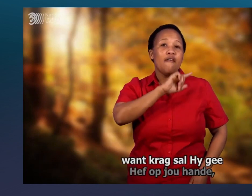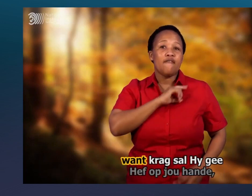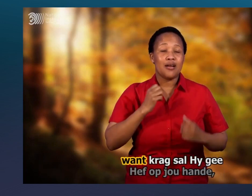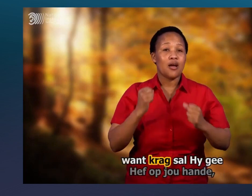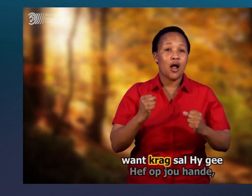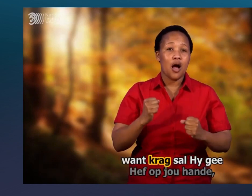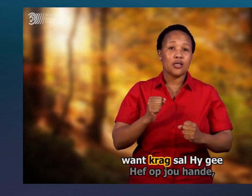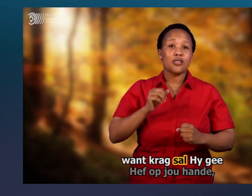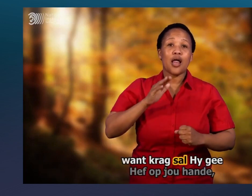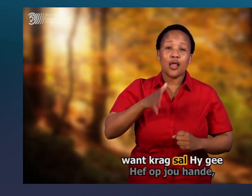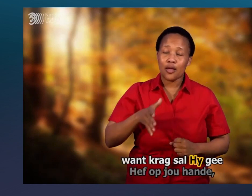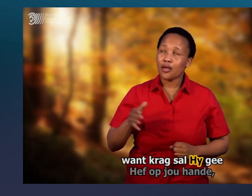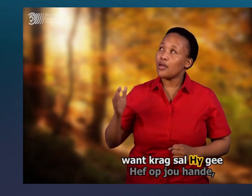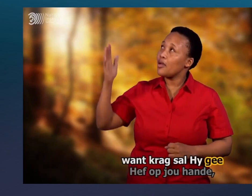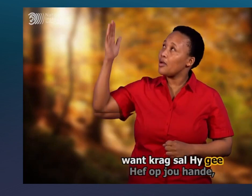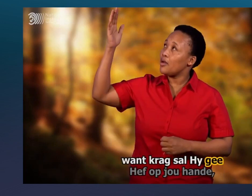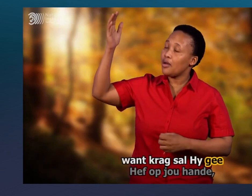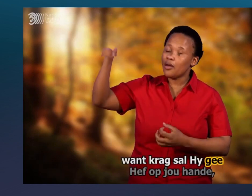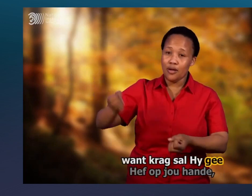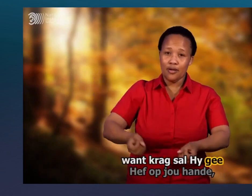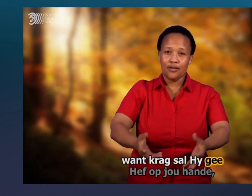want krag sal hy gee.